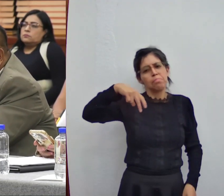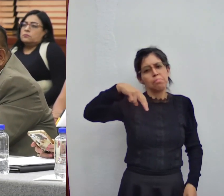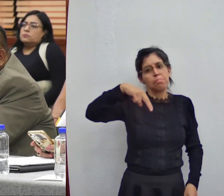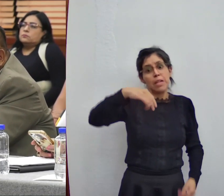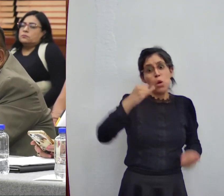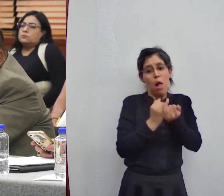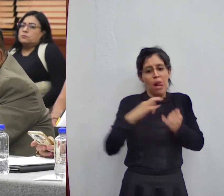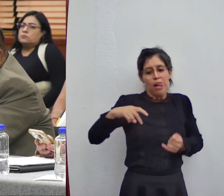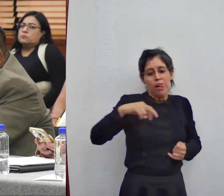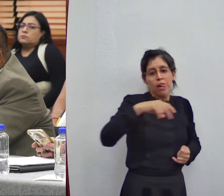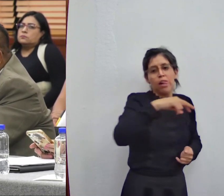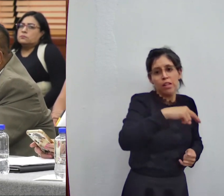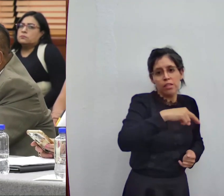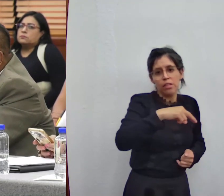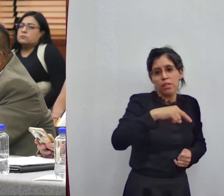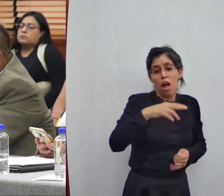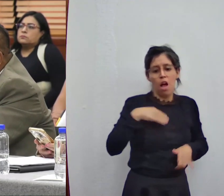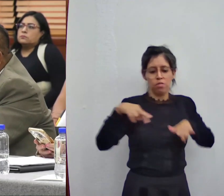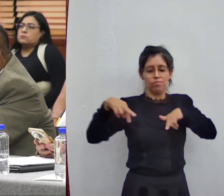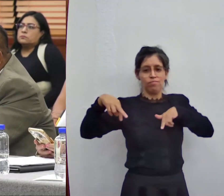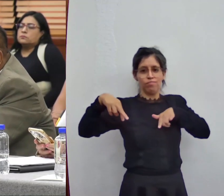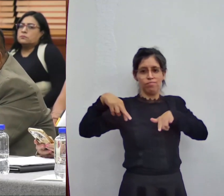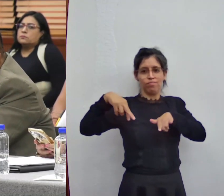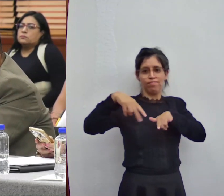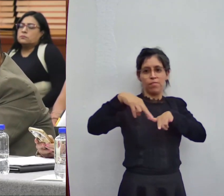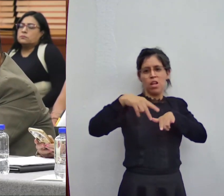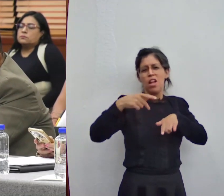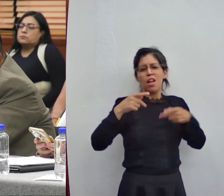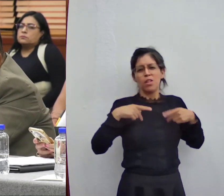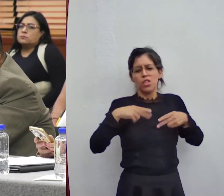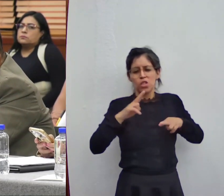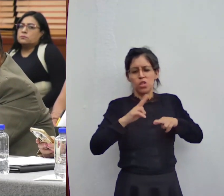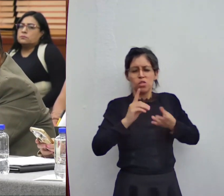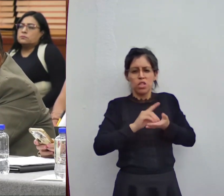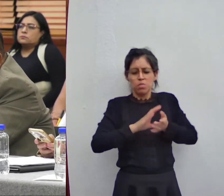dar cabida a los que estamos discapacitados,